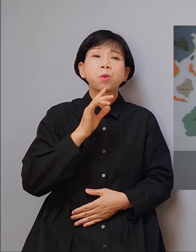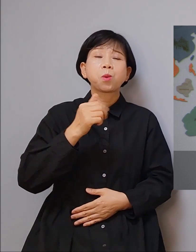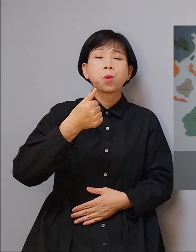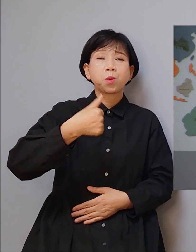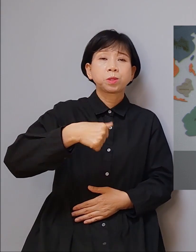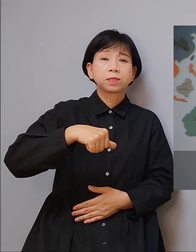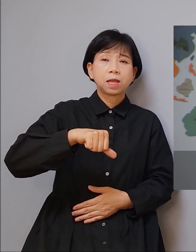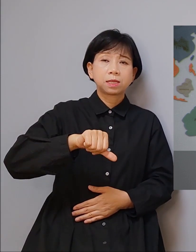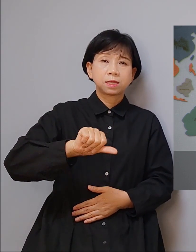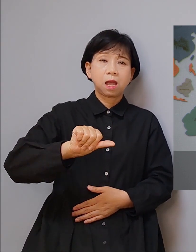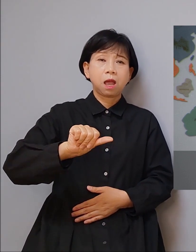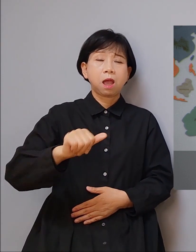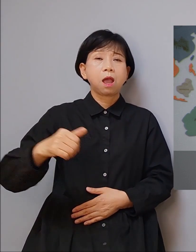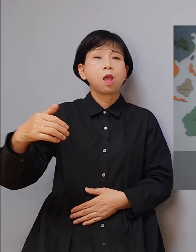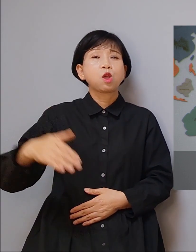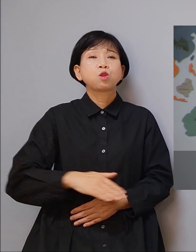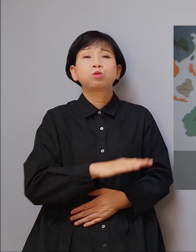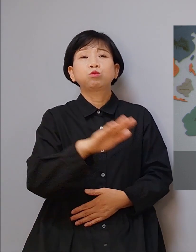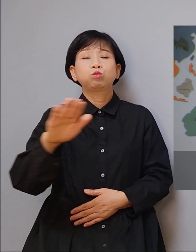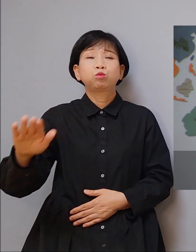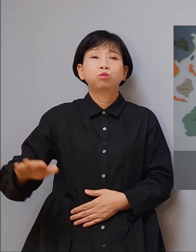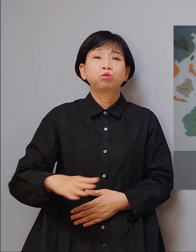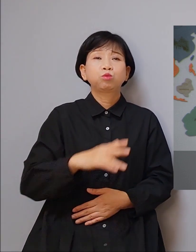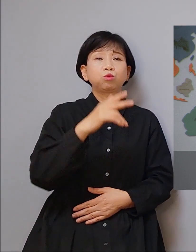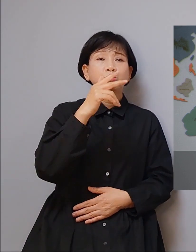하나님의 독생자